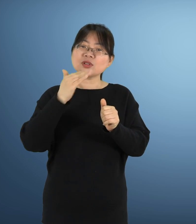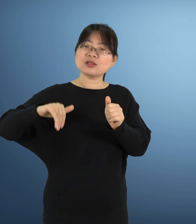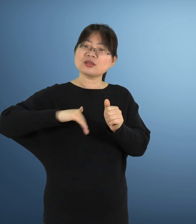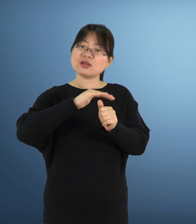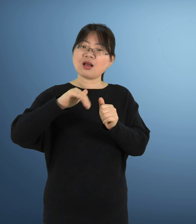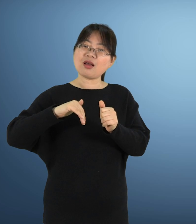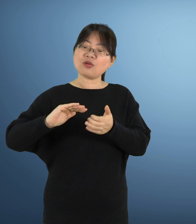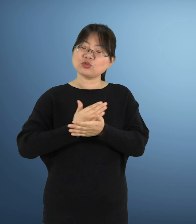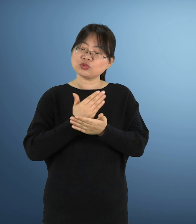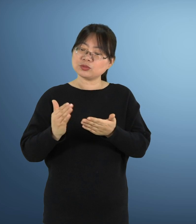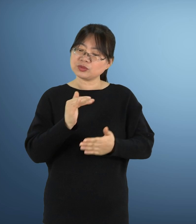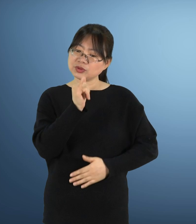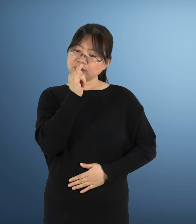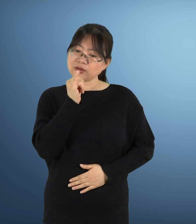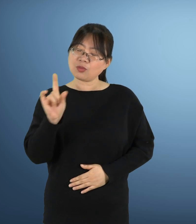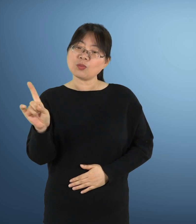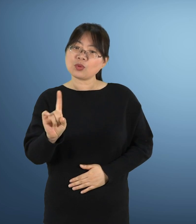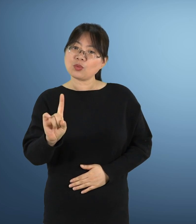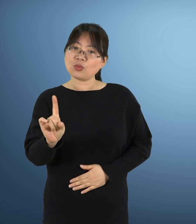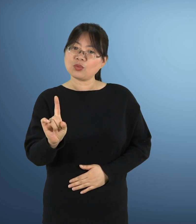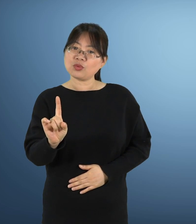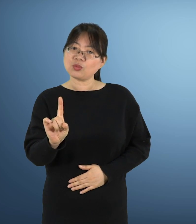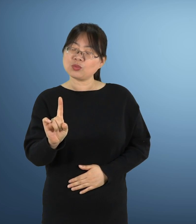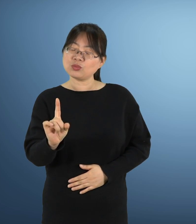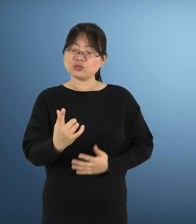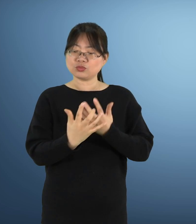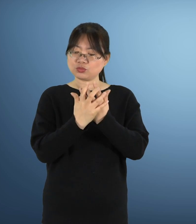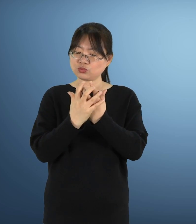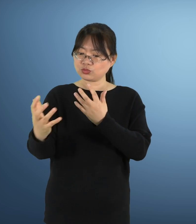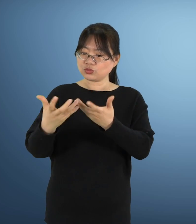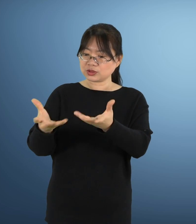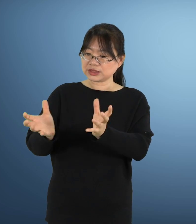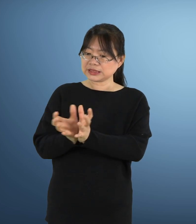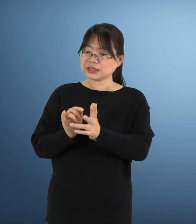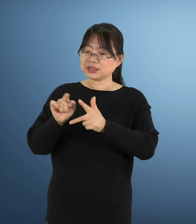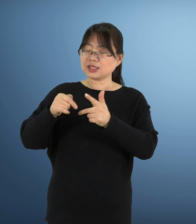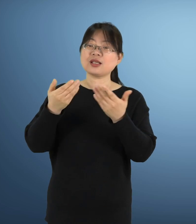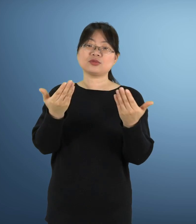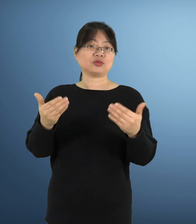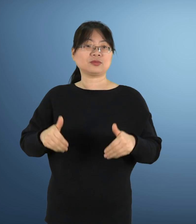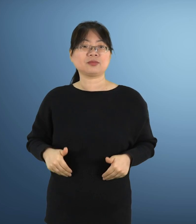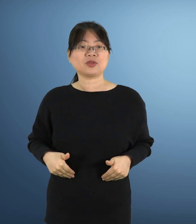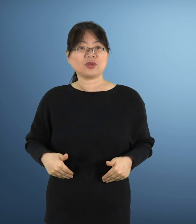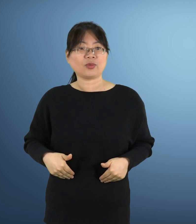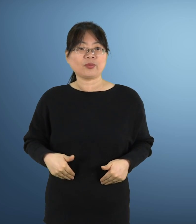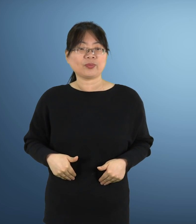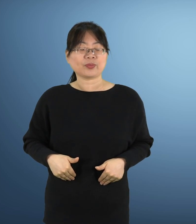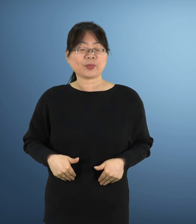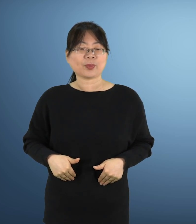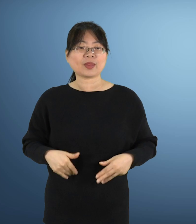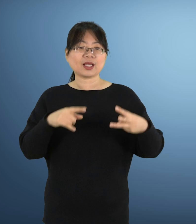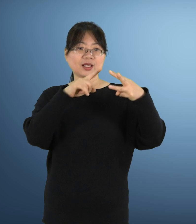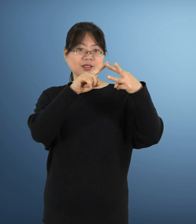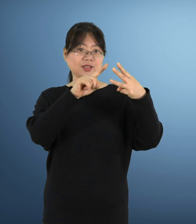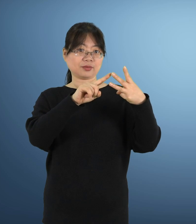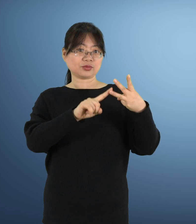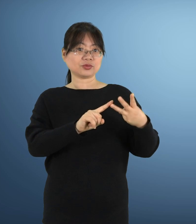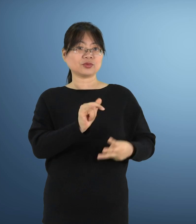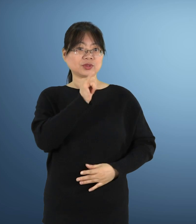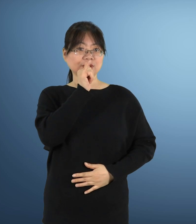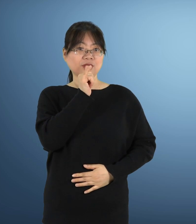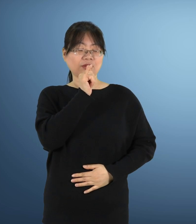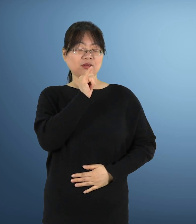구분하고 있는 큰 무리들을 좀 이해할 필요가 있습니다. 크게 세 부류가 있어요.